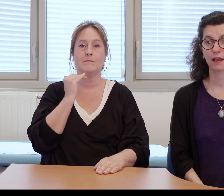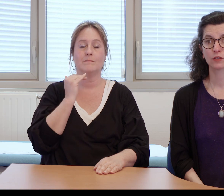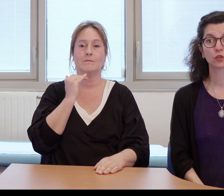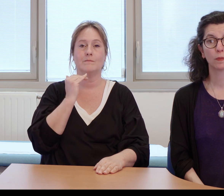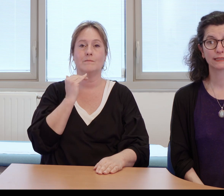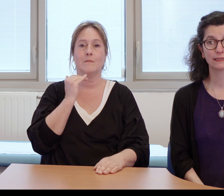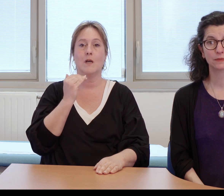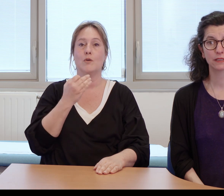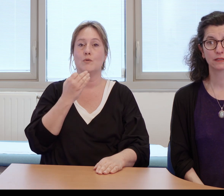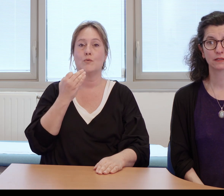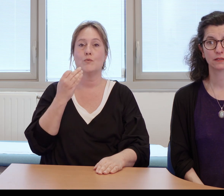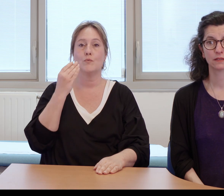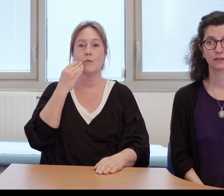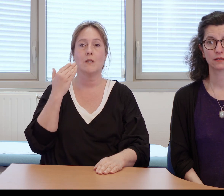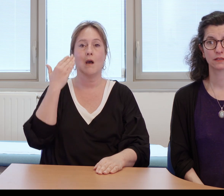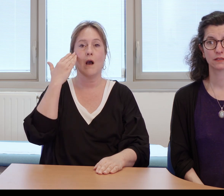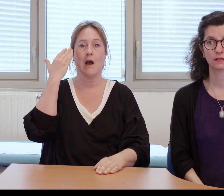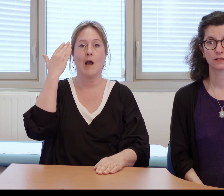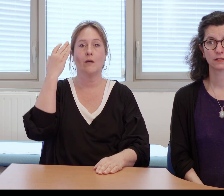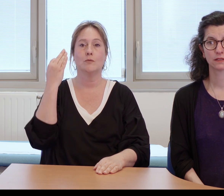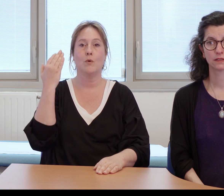suite à un traumatisme